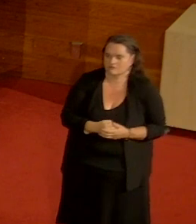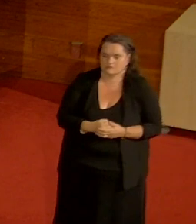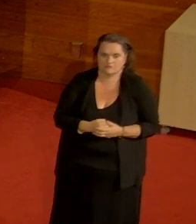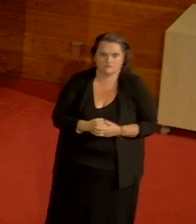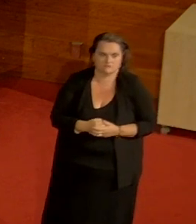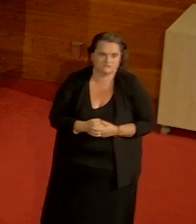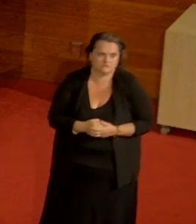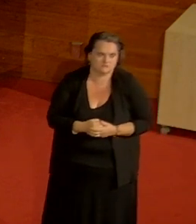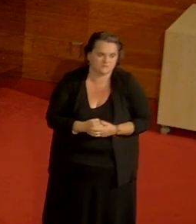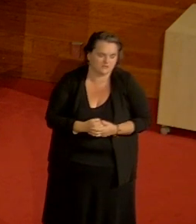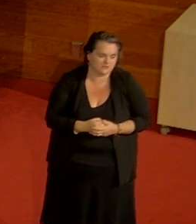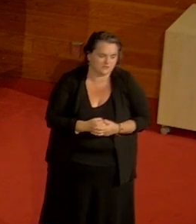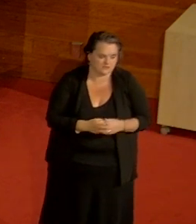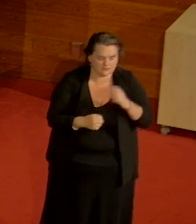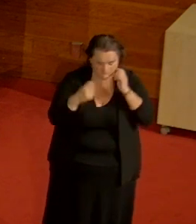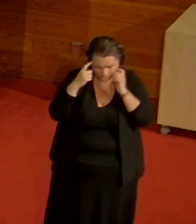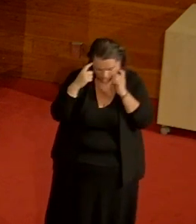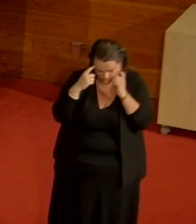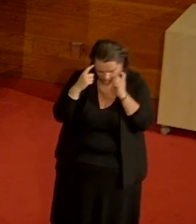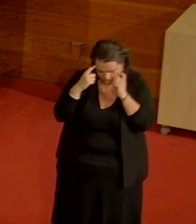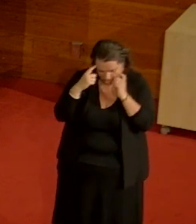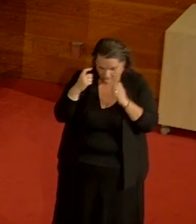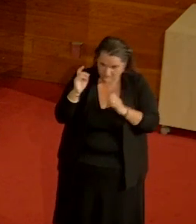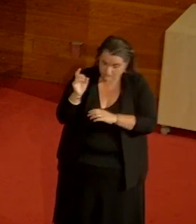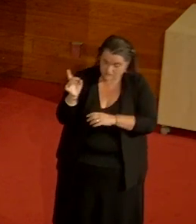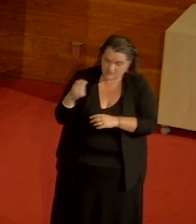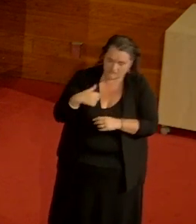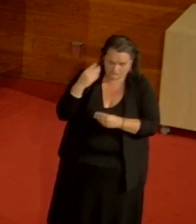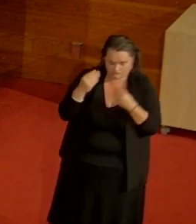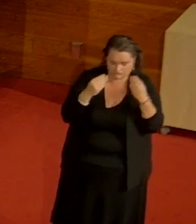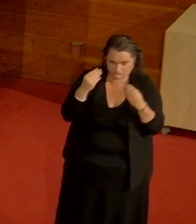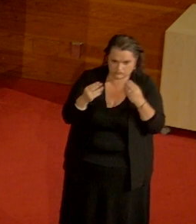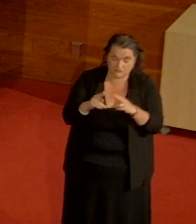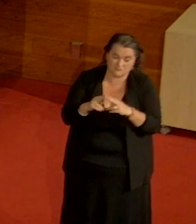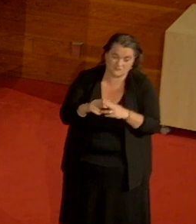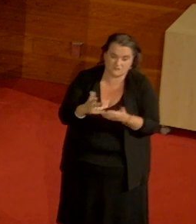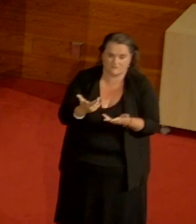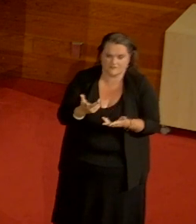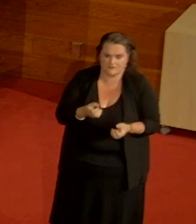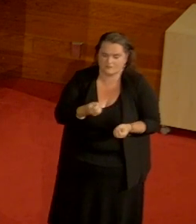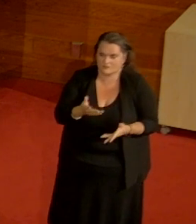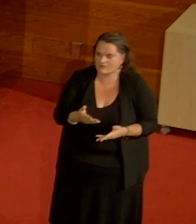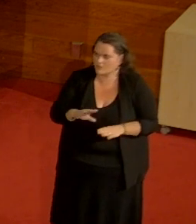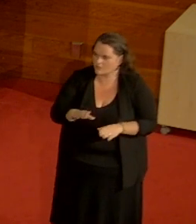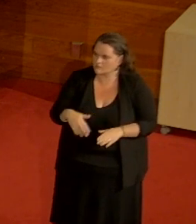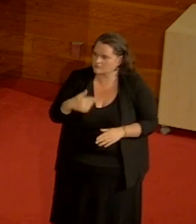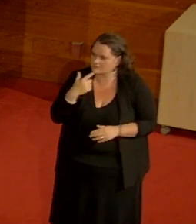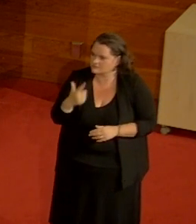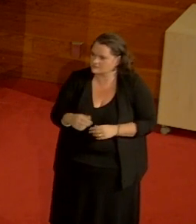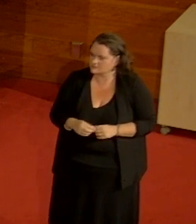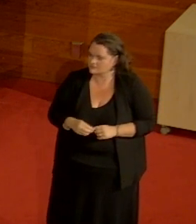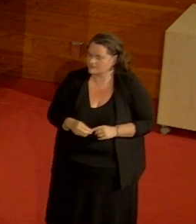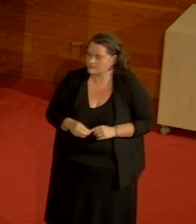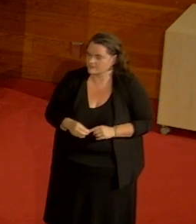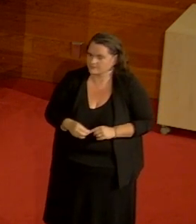que me estaba dando vueltas a lo largo de toda la charla en realidad tiene que ver con esto último que has dicho